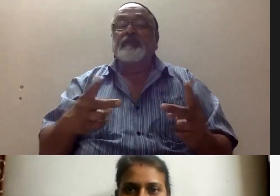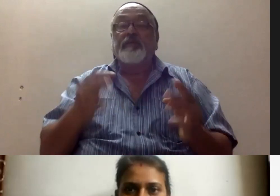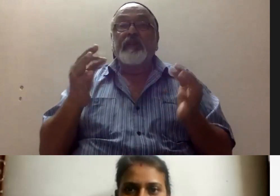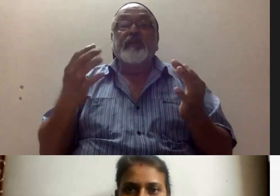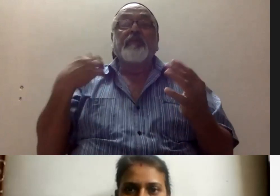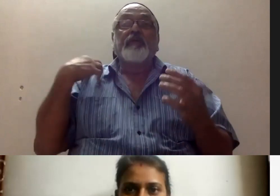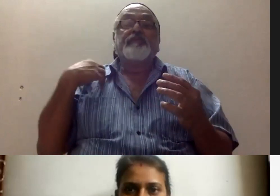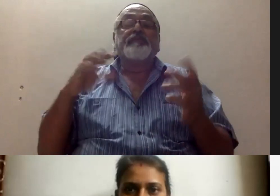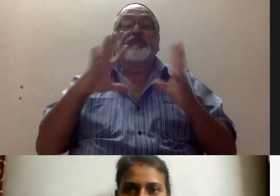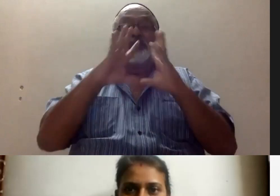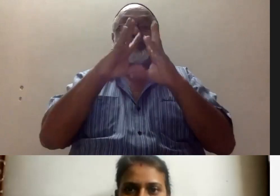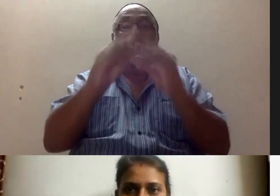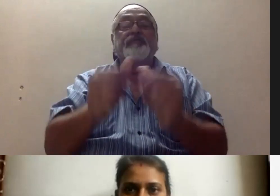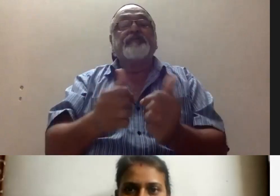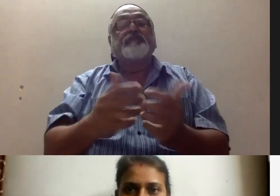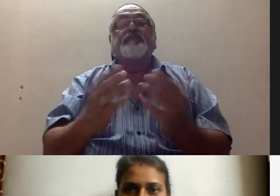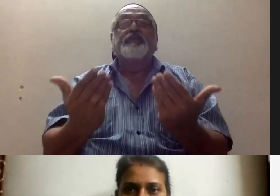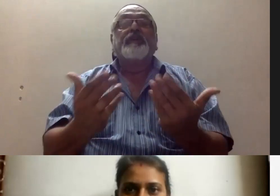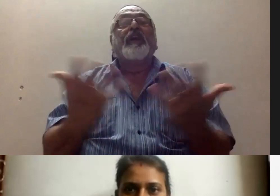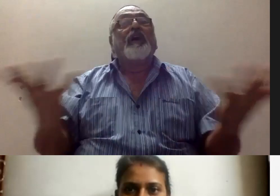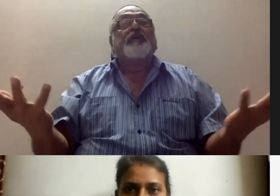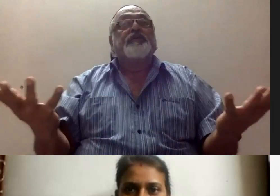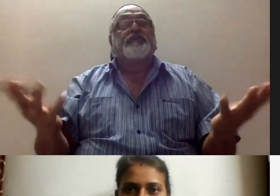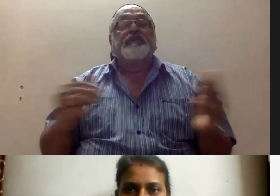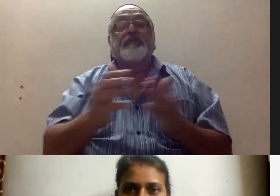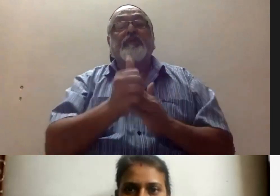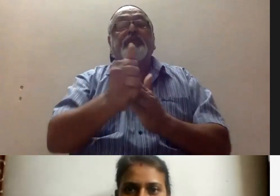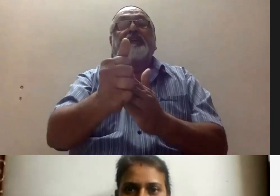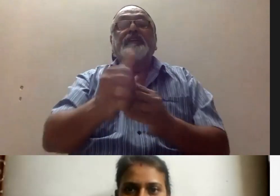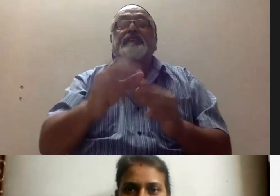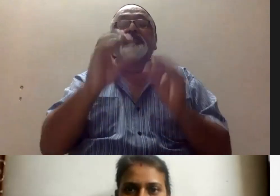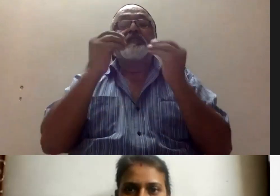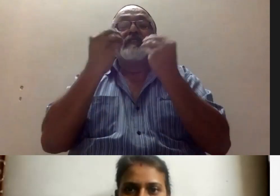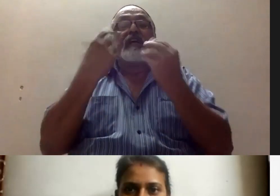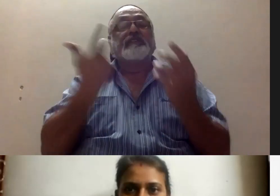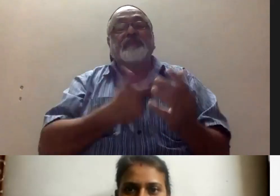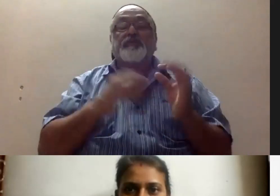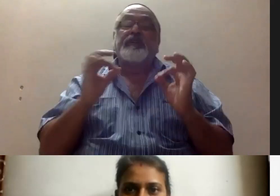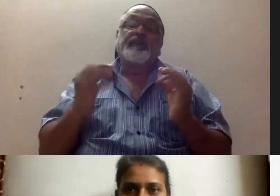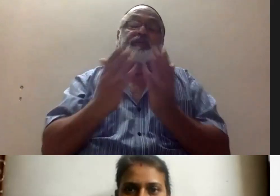है उसका भी निराकरण हो। कृपया मार्गदर्शन करें, बड़ी कृपा होगी मैम।